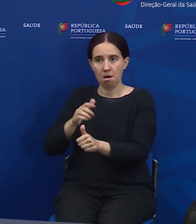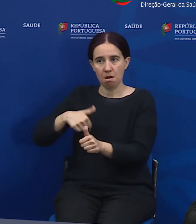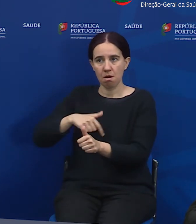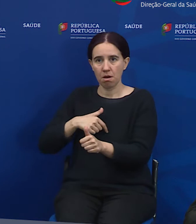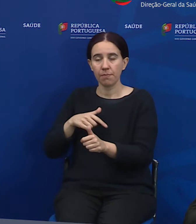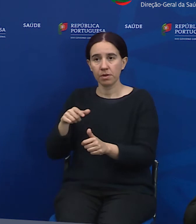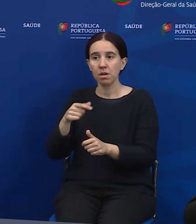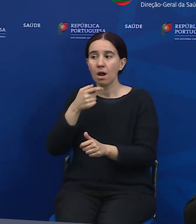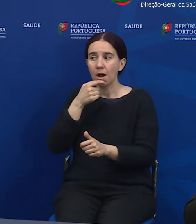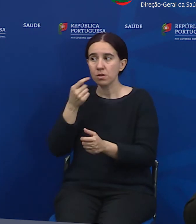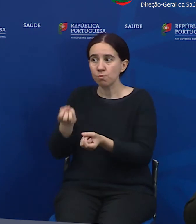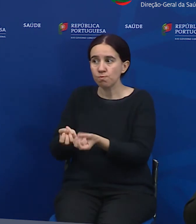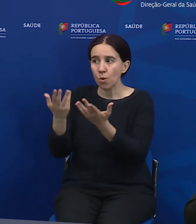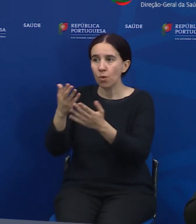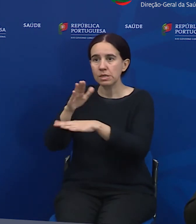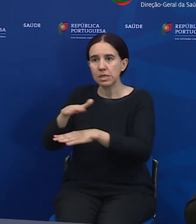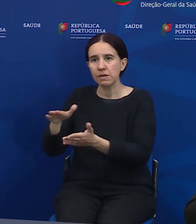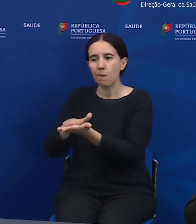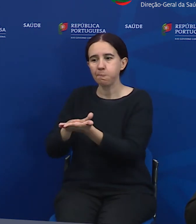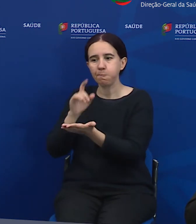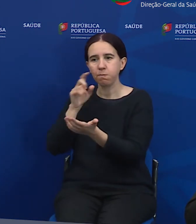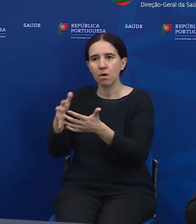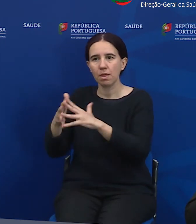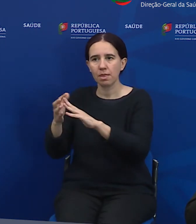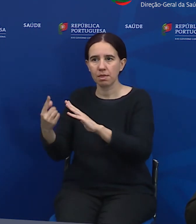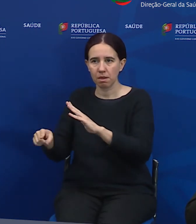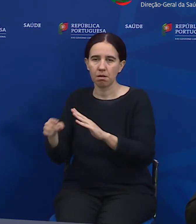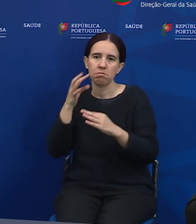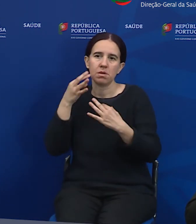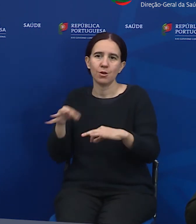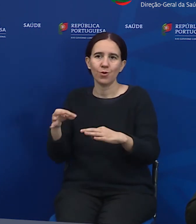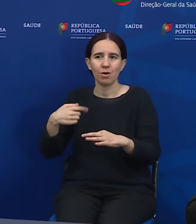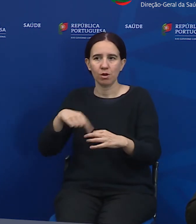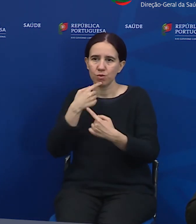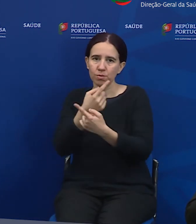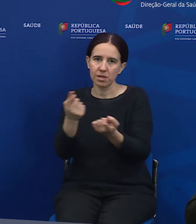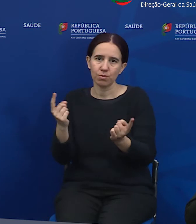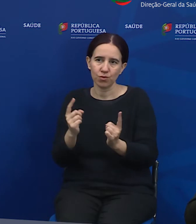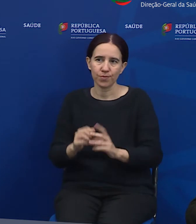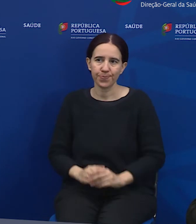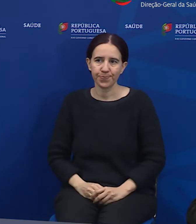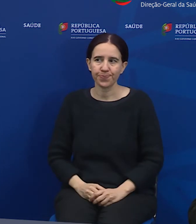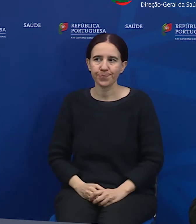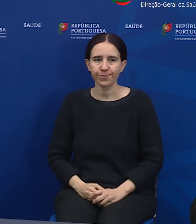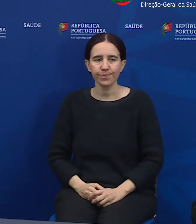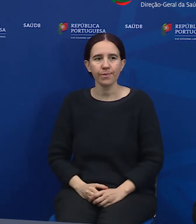e assim que houver evidência científica robusta naturalmente que que comunicamos